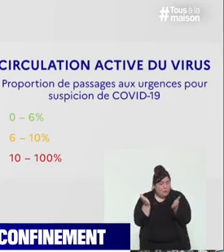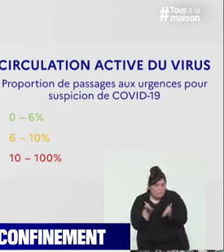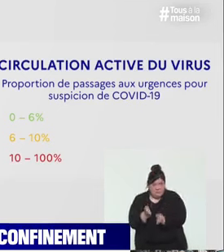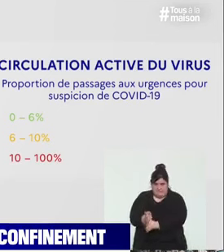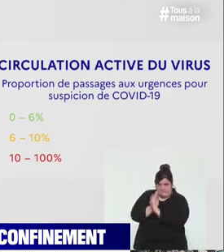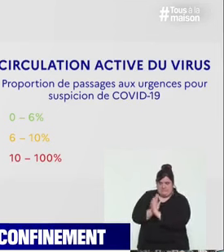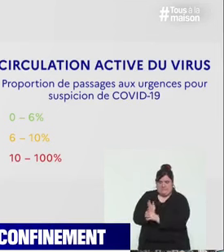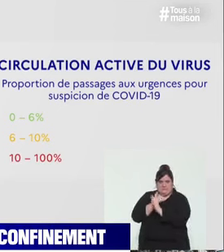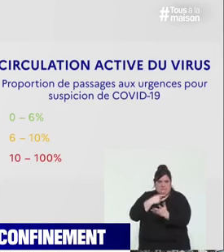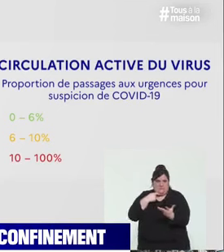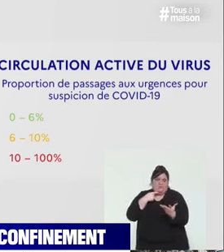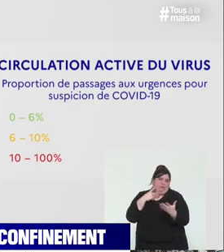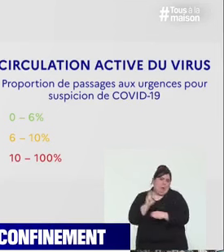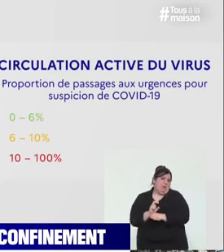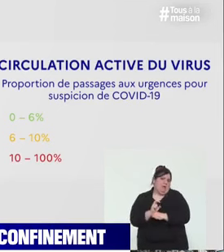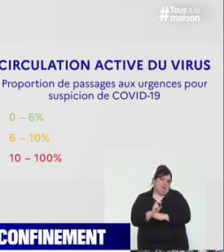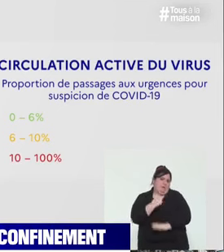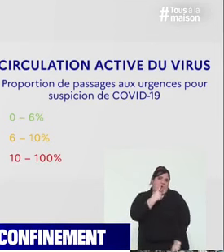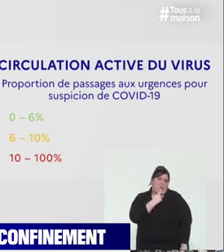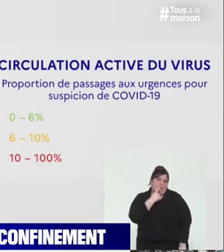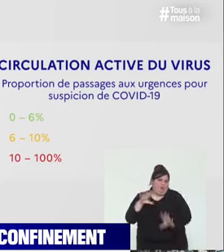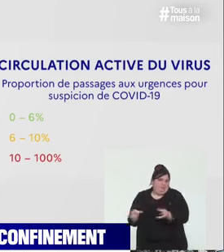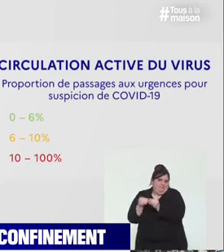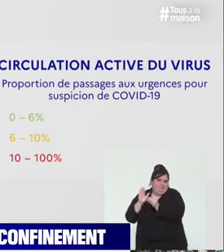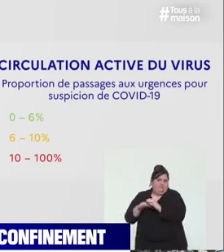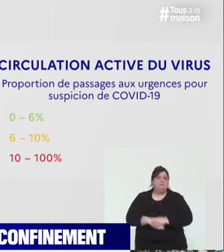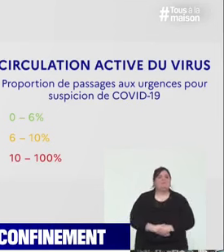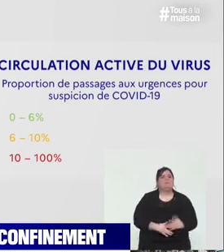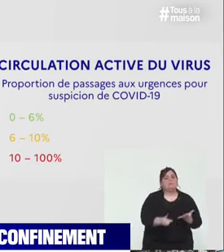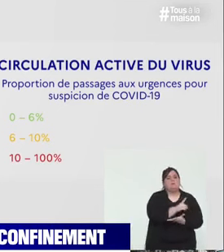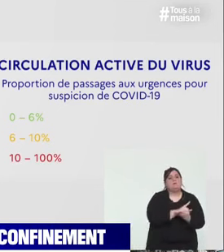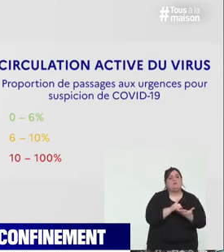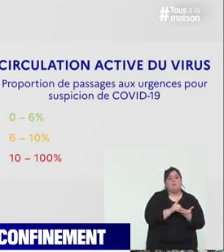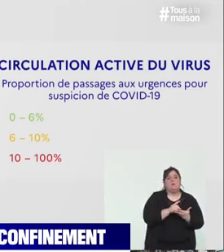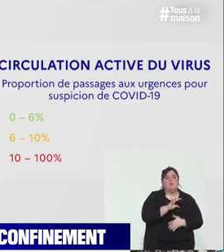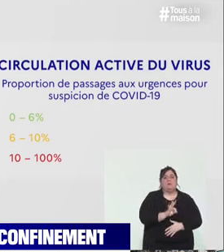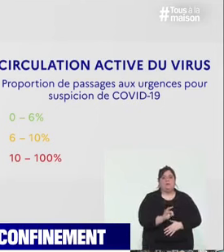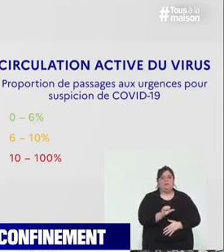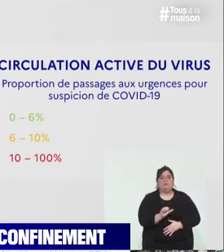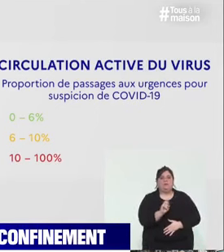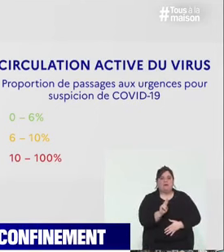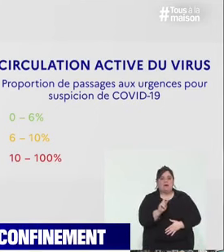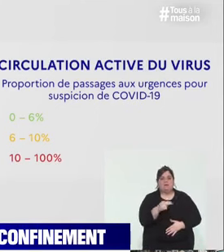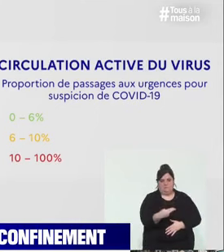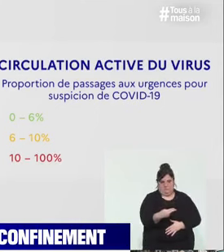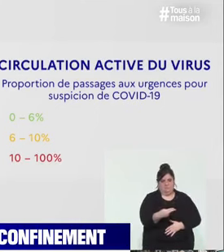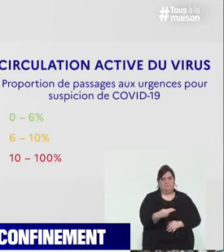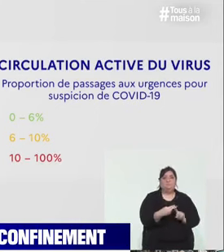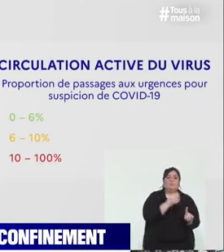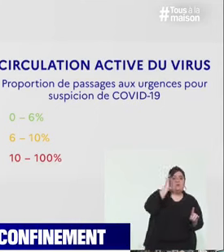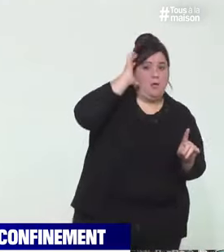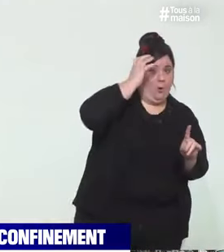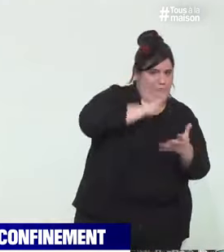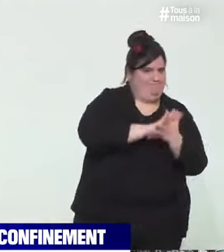donc l'indicateur général restera rouge. Enfin, pour le Tarn, le reclassement est de l'orange au